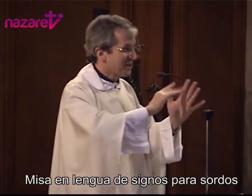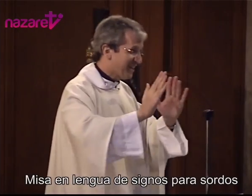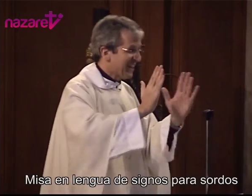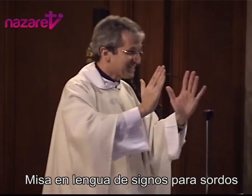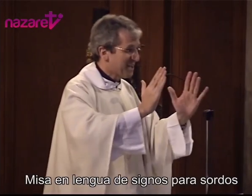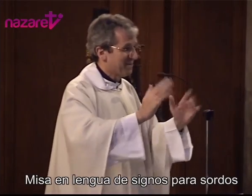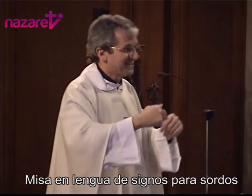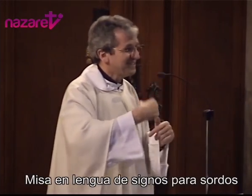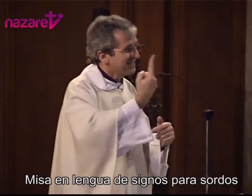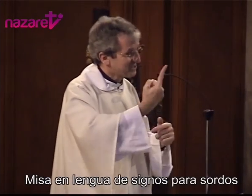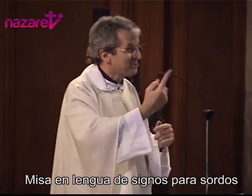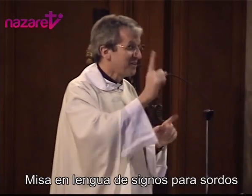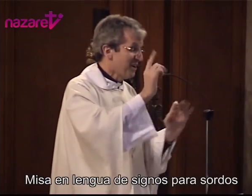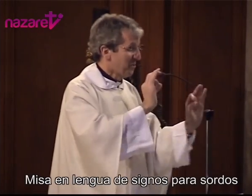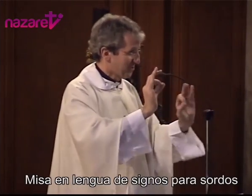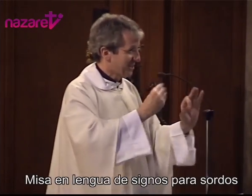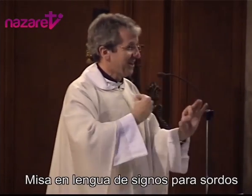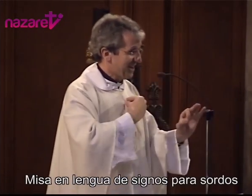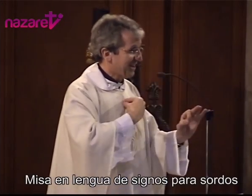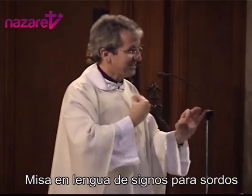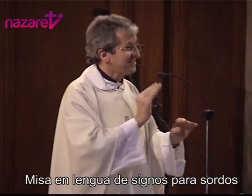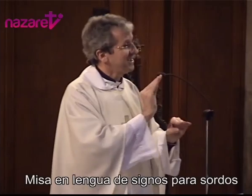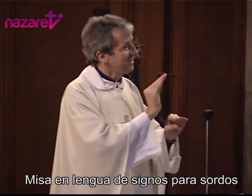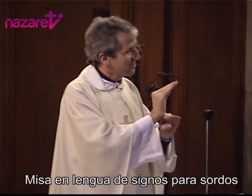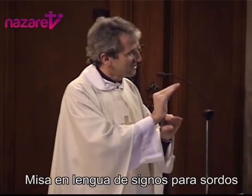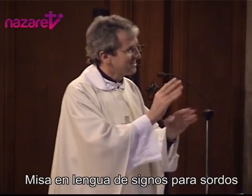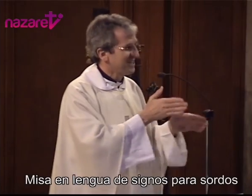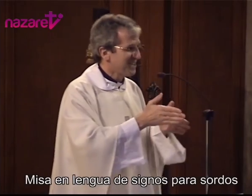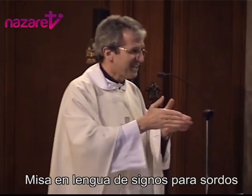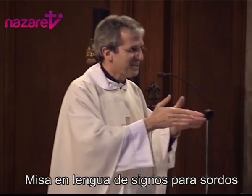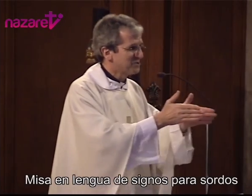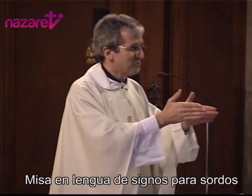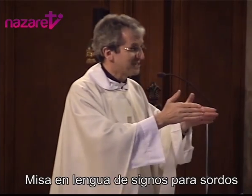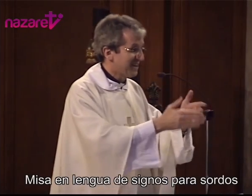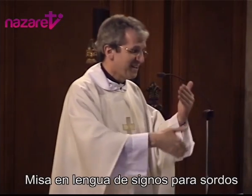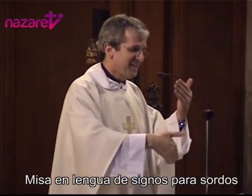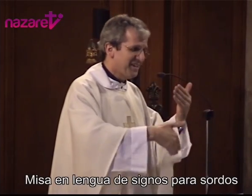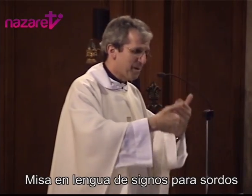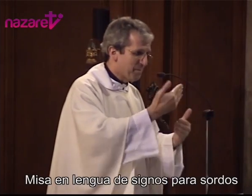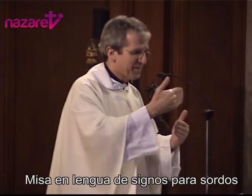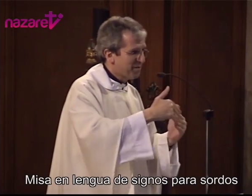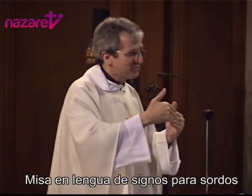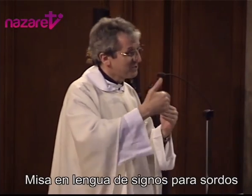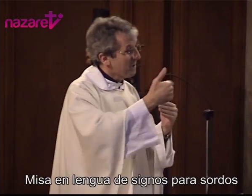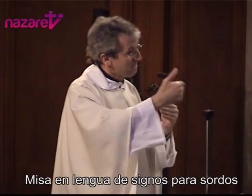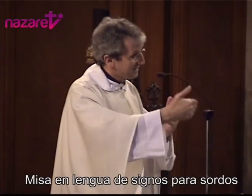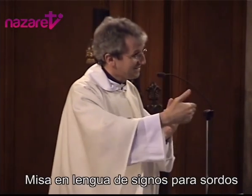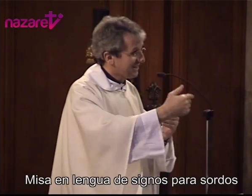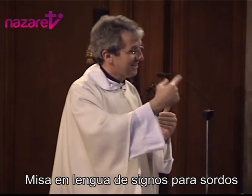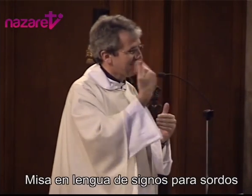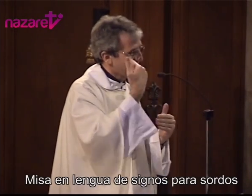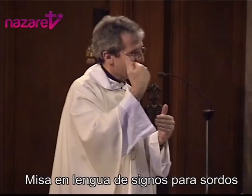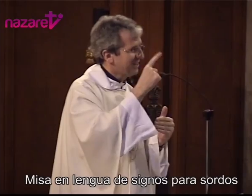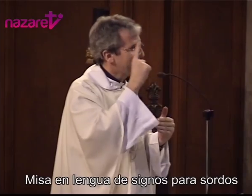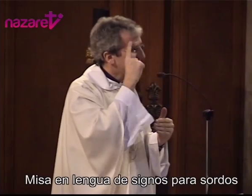otros esquemas, que son los que la Iglesia nos enseña y nos muestra. Empezábamos más